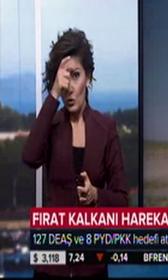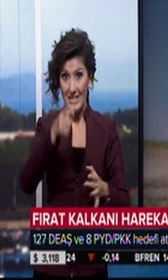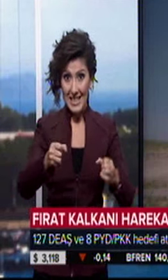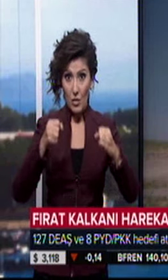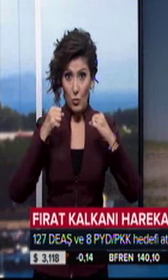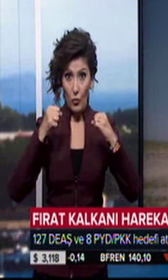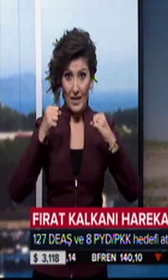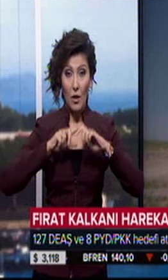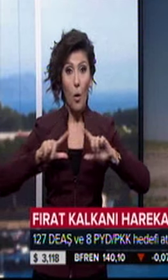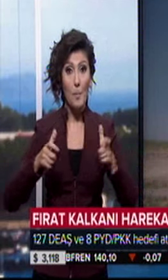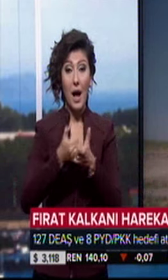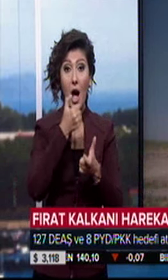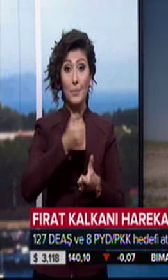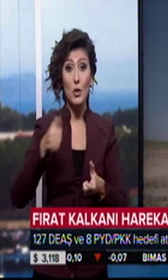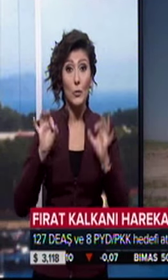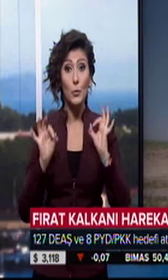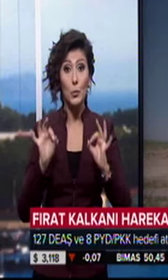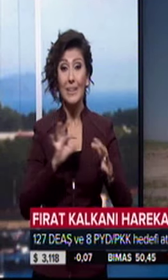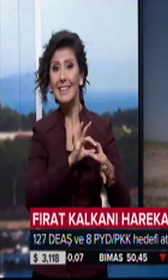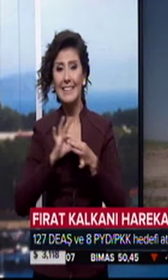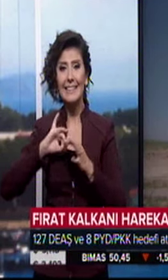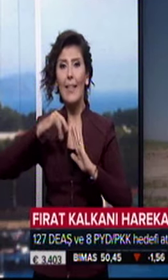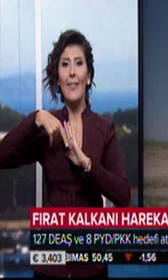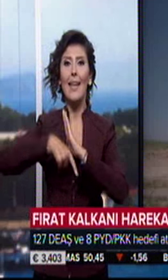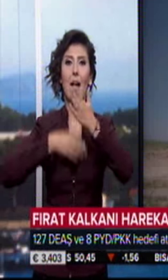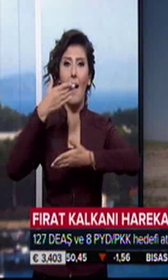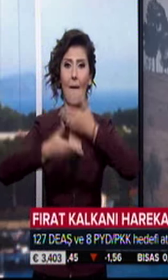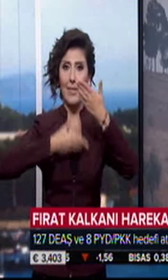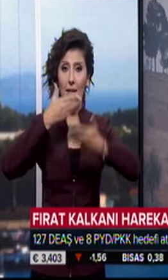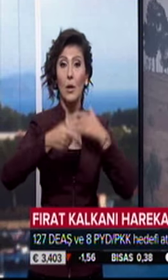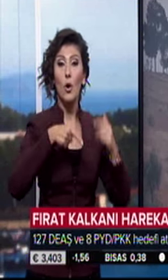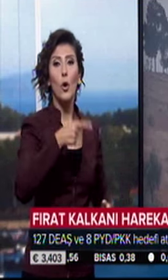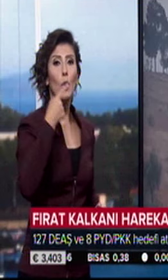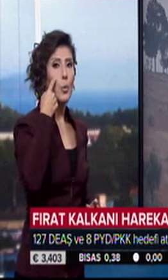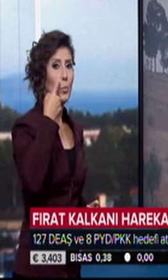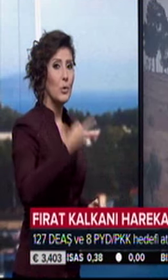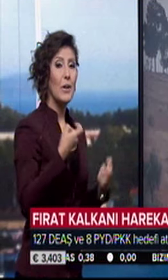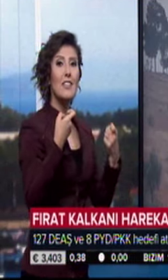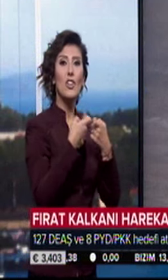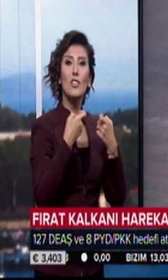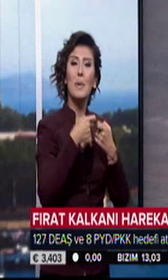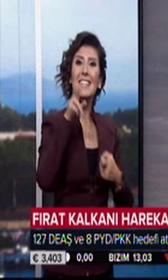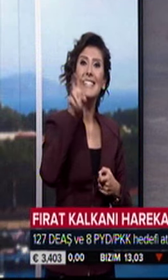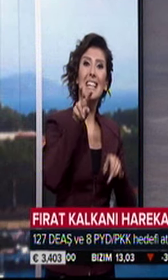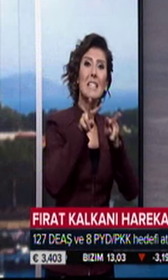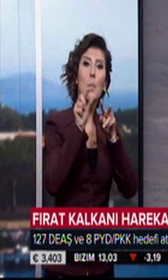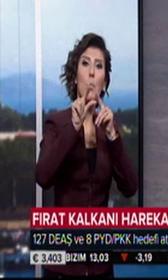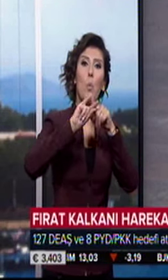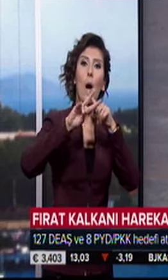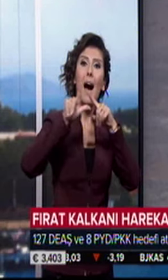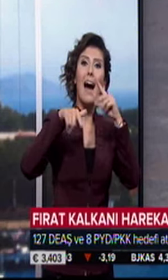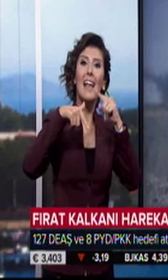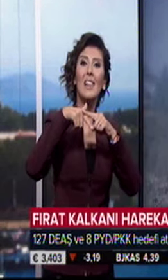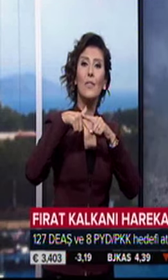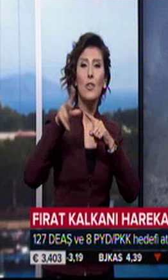Silahlı Kuvvetleri harekatın 66. gününe ilişkin detayları paylaştı. Buna göre çatışmalarda 8